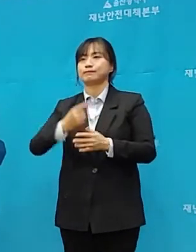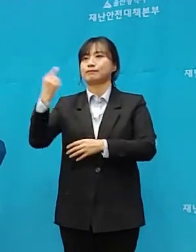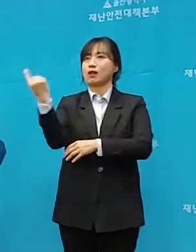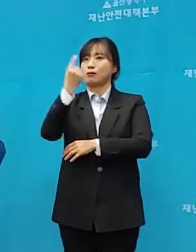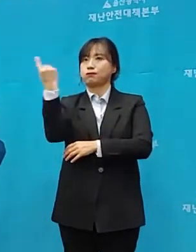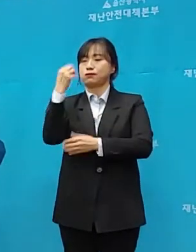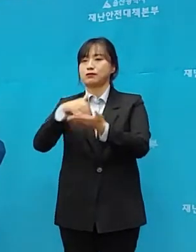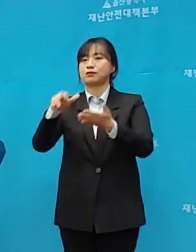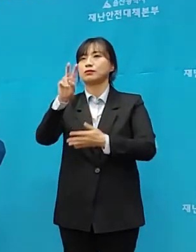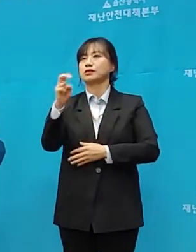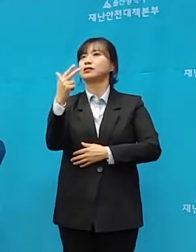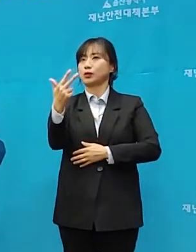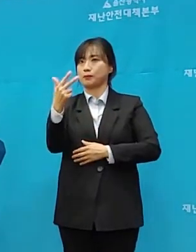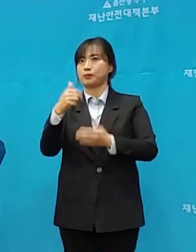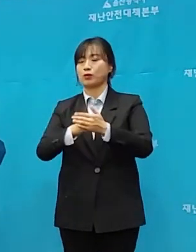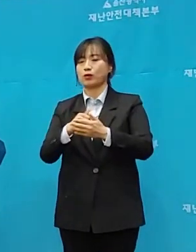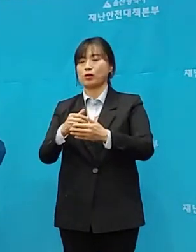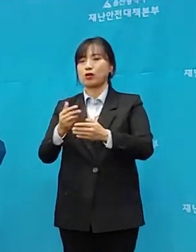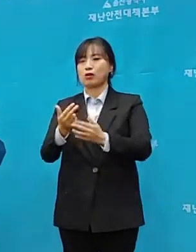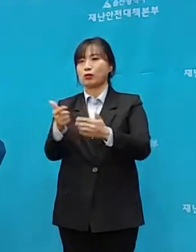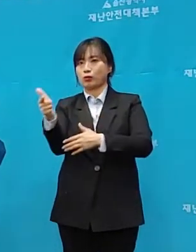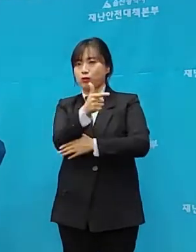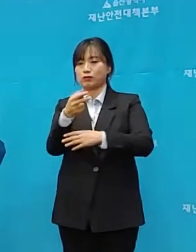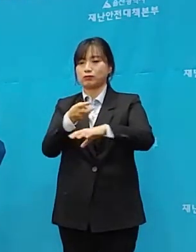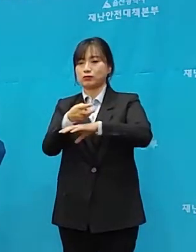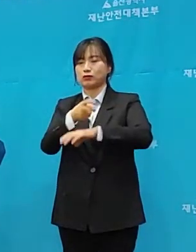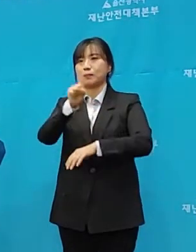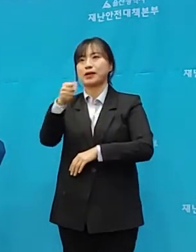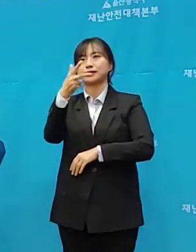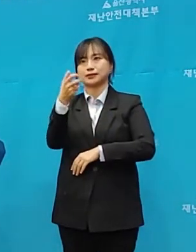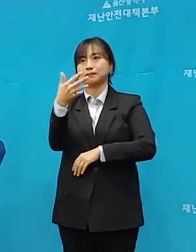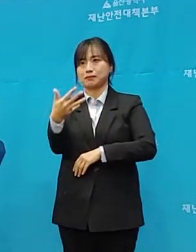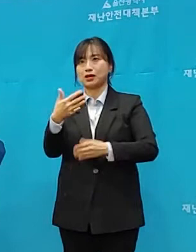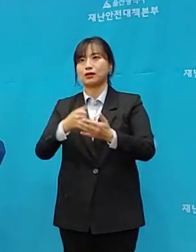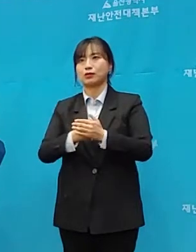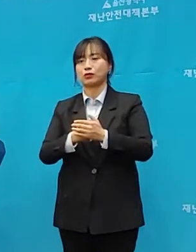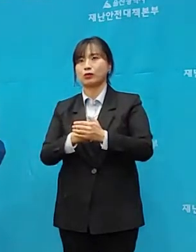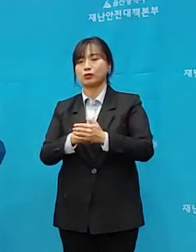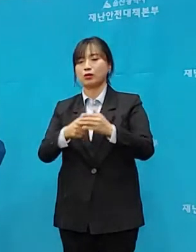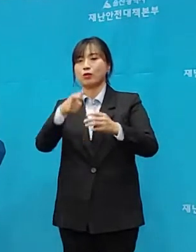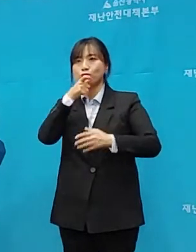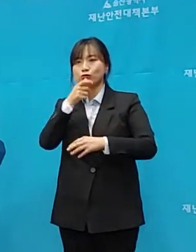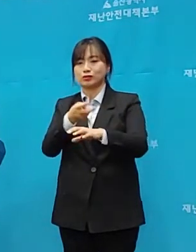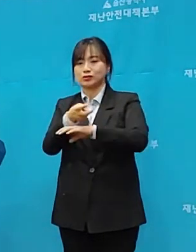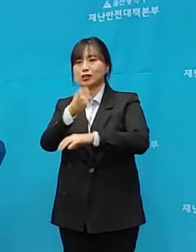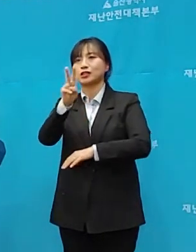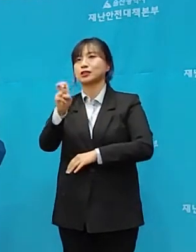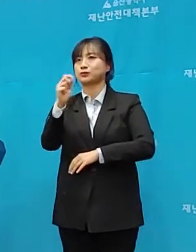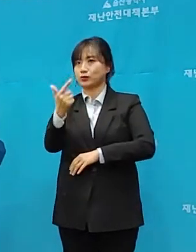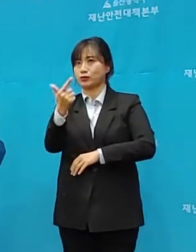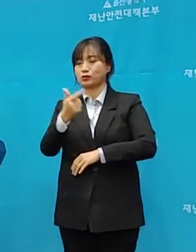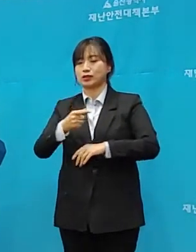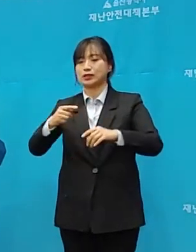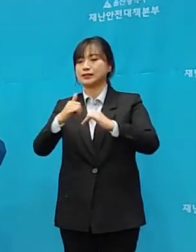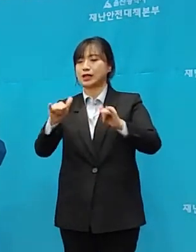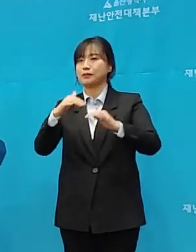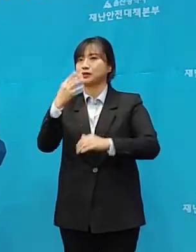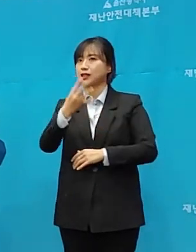헬기 47대, 소방차 178대, 진화차 26대,